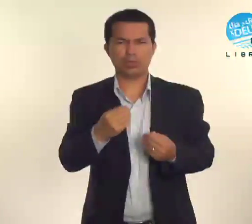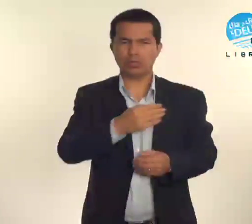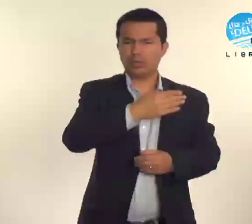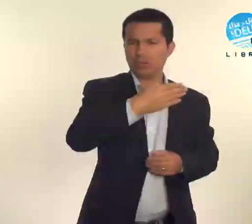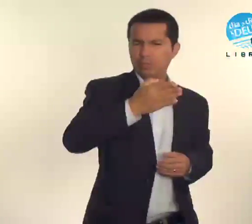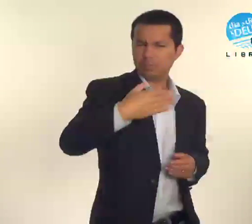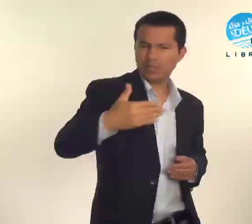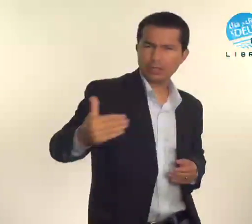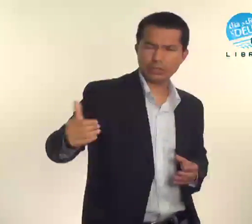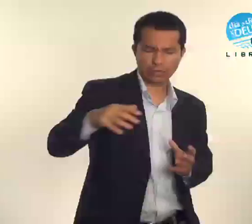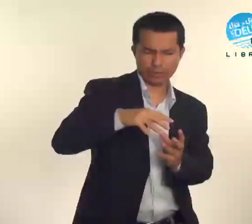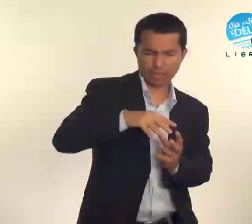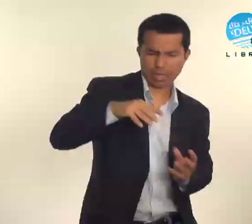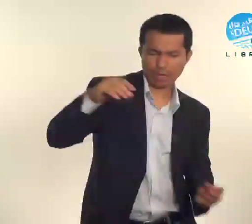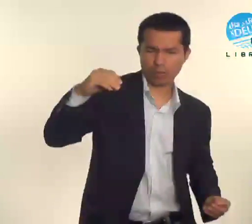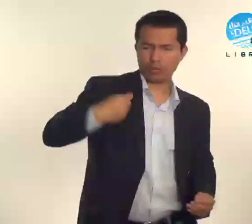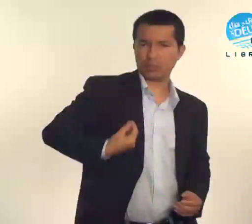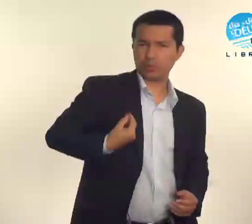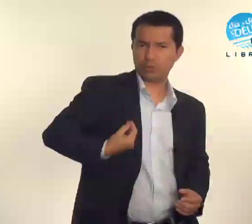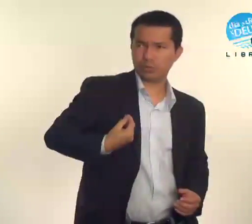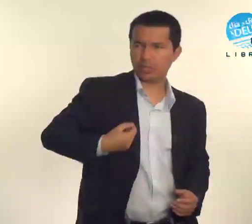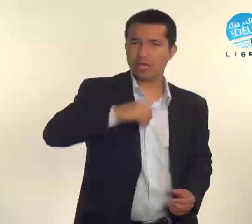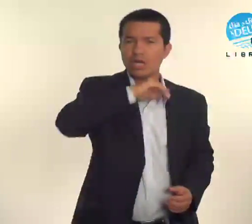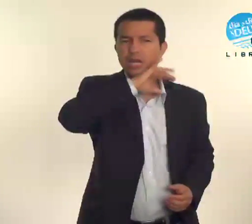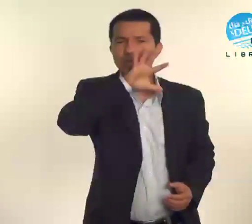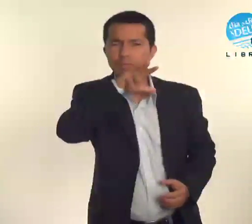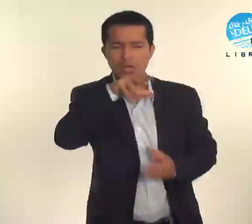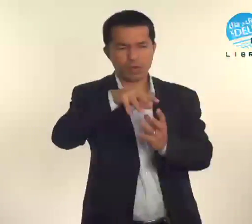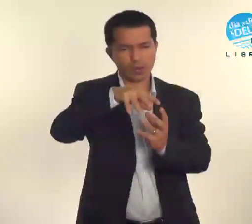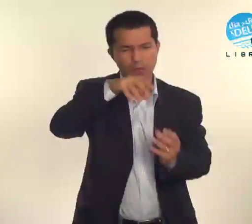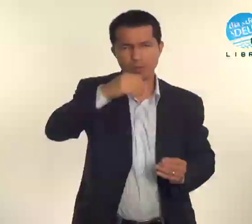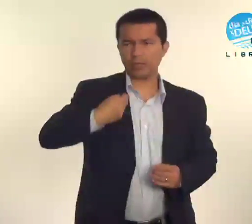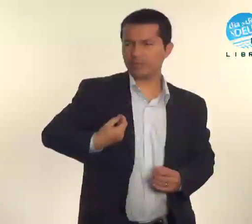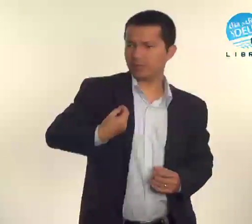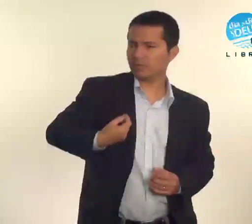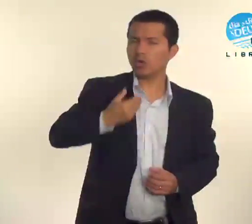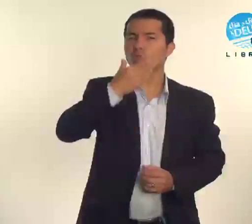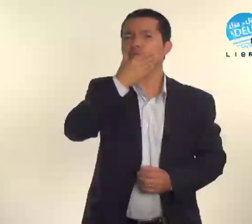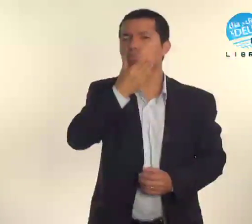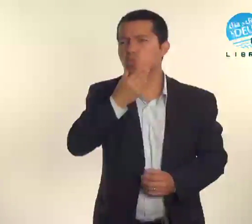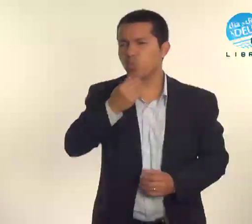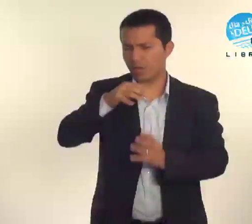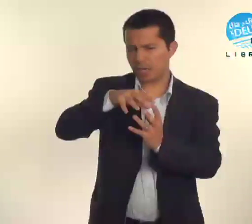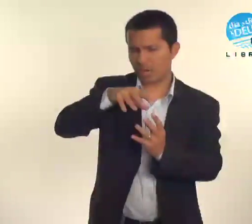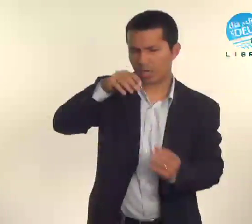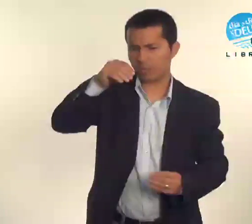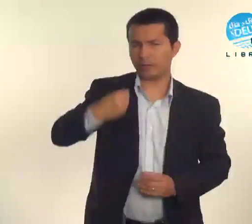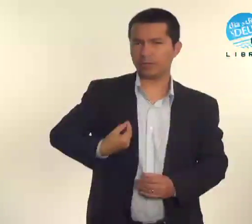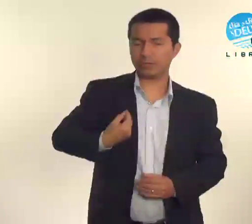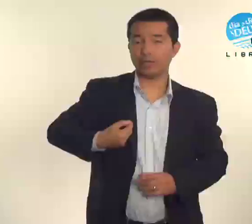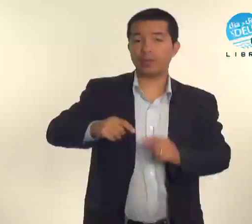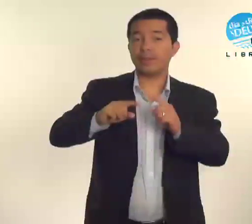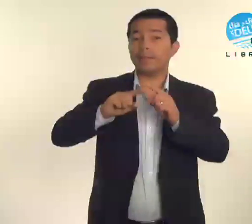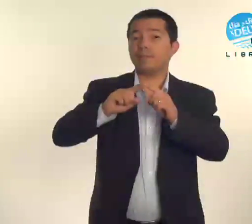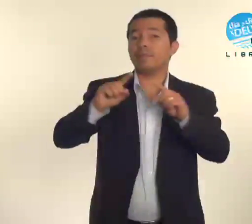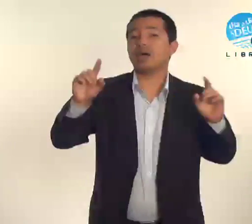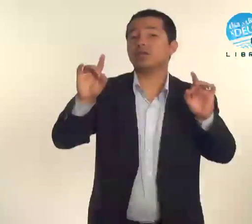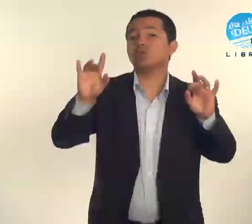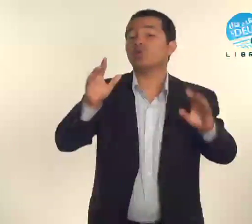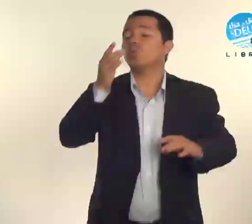vivente. O peixe é alma vivente, o animal é alma vivente, o homem é alma vivente. Mas